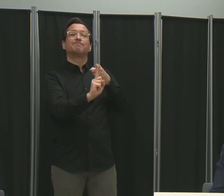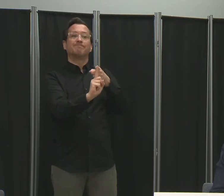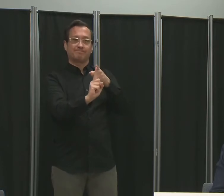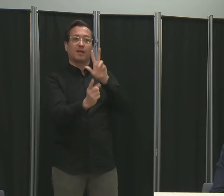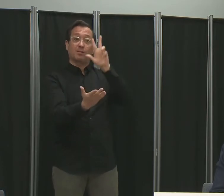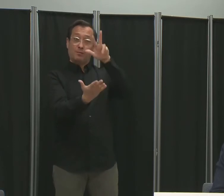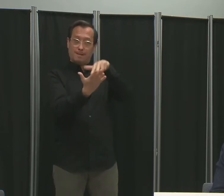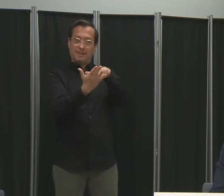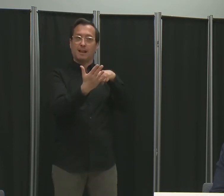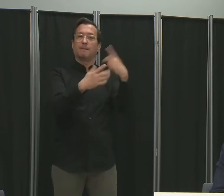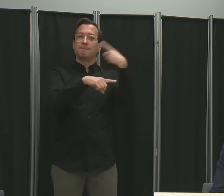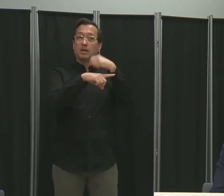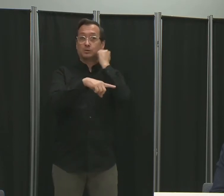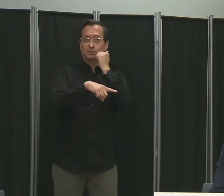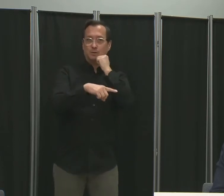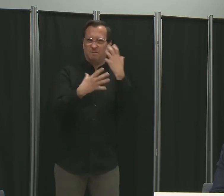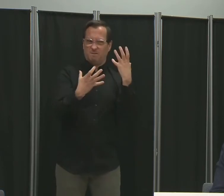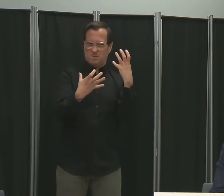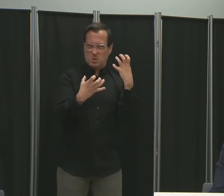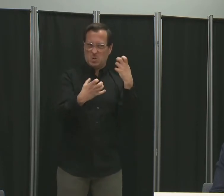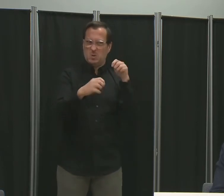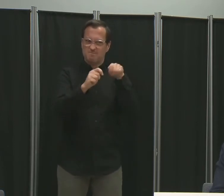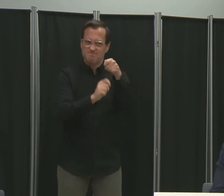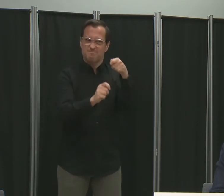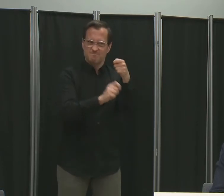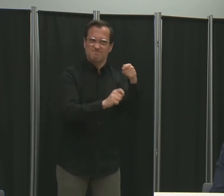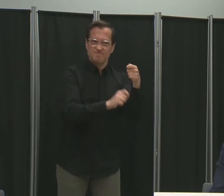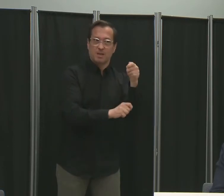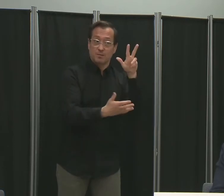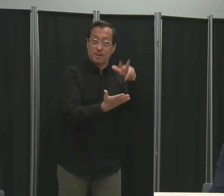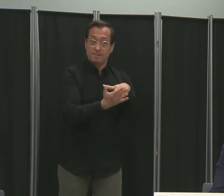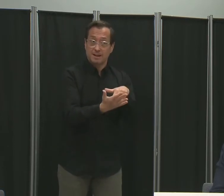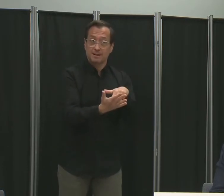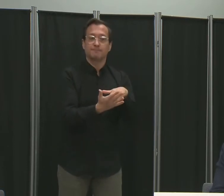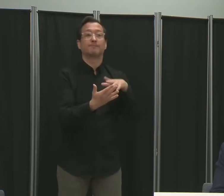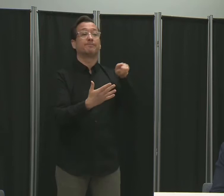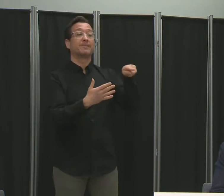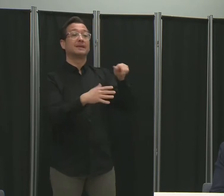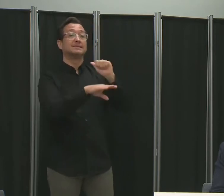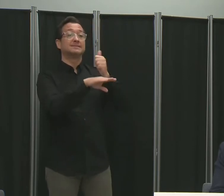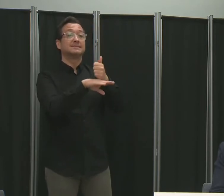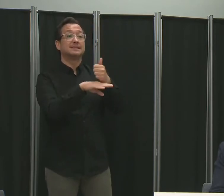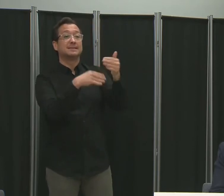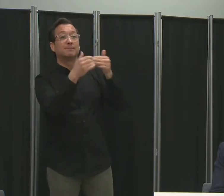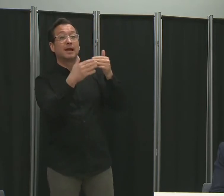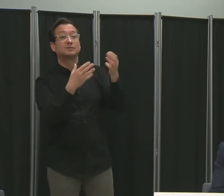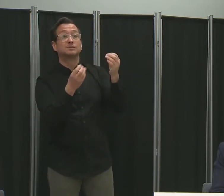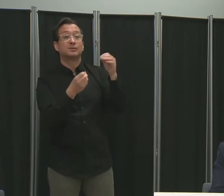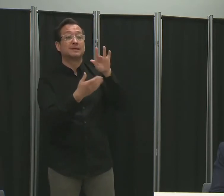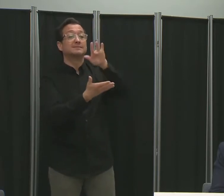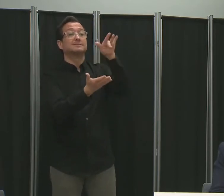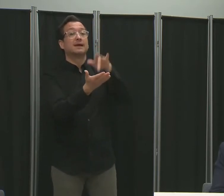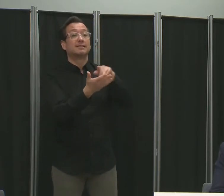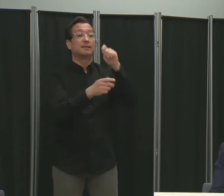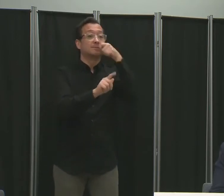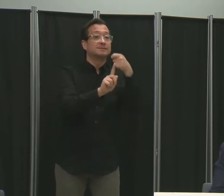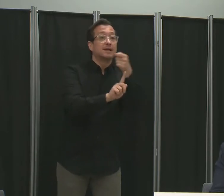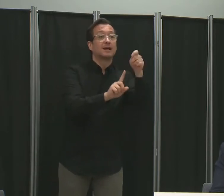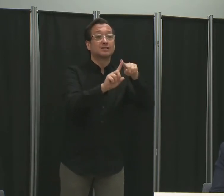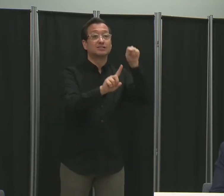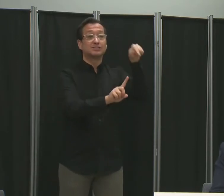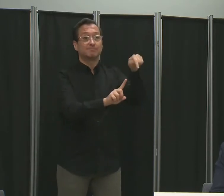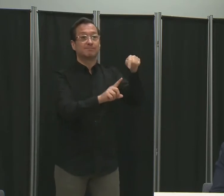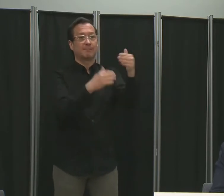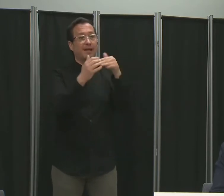jour déjà donc dans les sites fixes les centres de dépistage par rapport à la dernière semaine